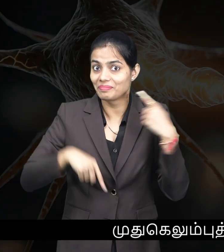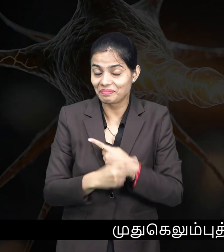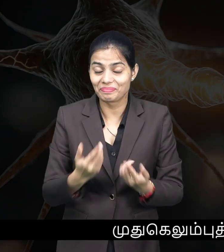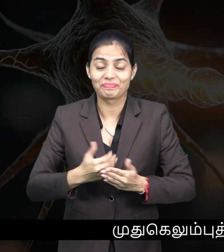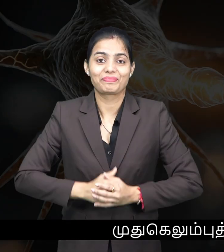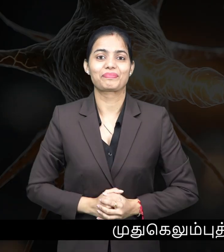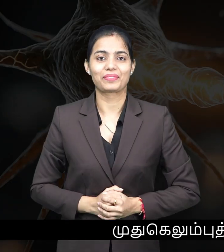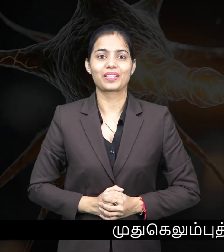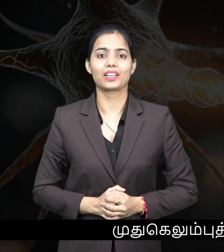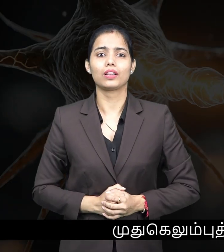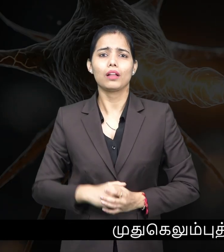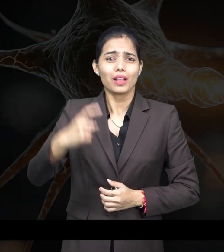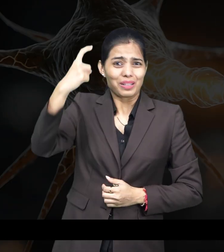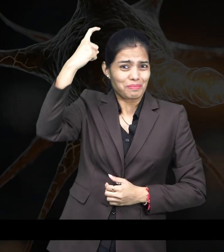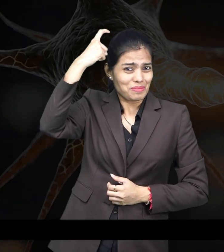நரம்புகள்.